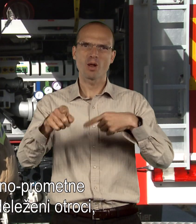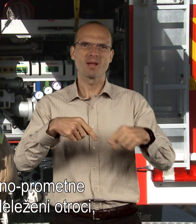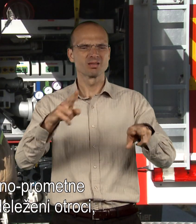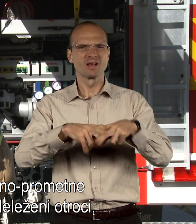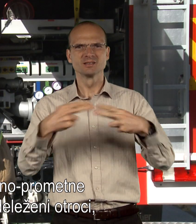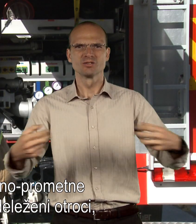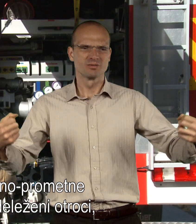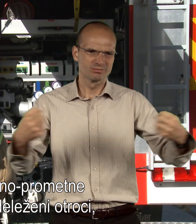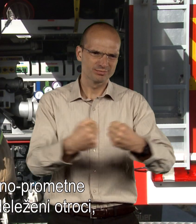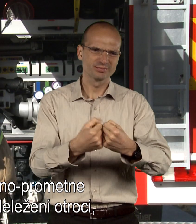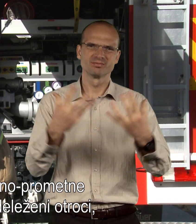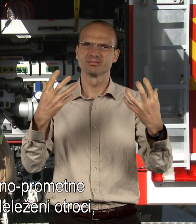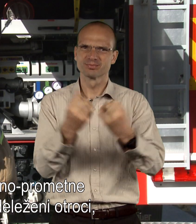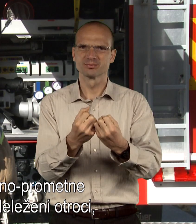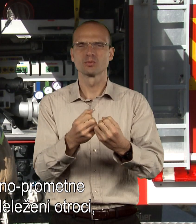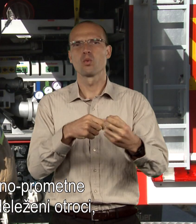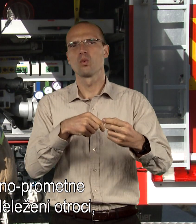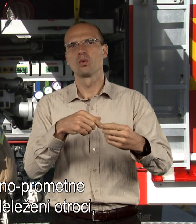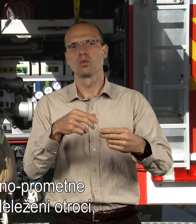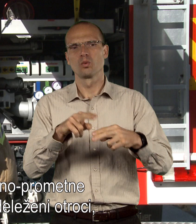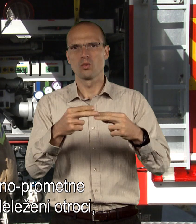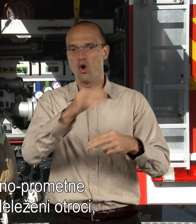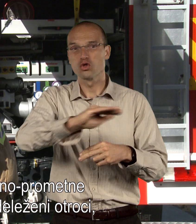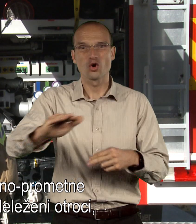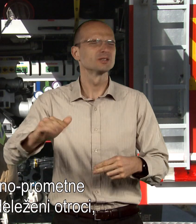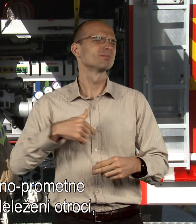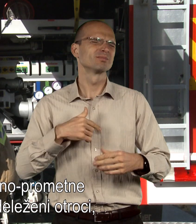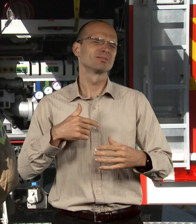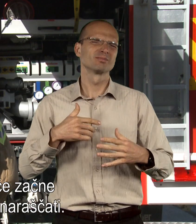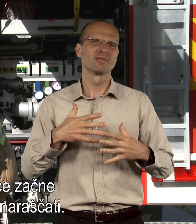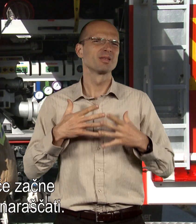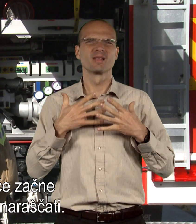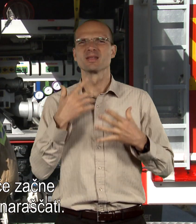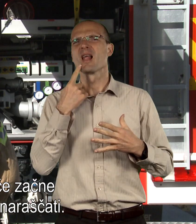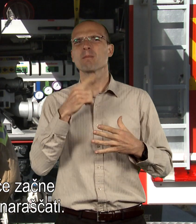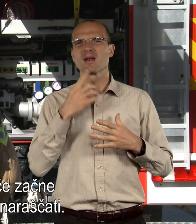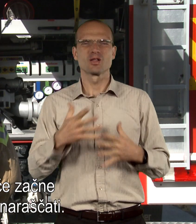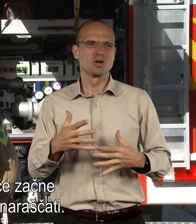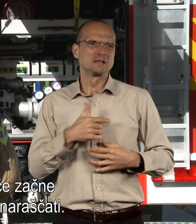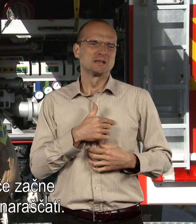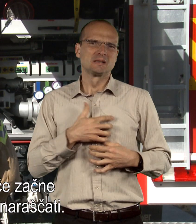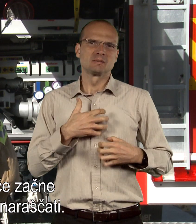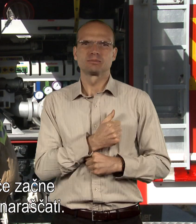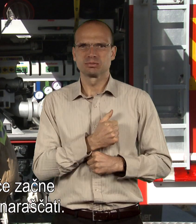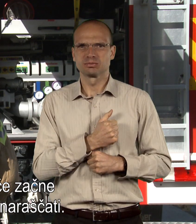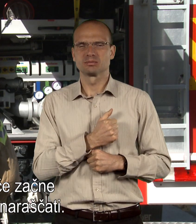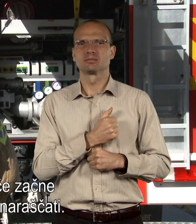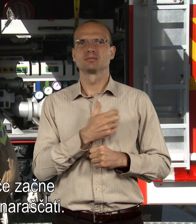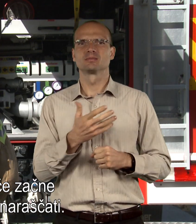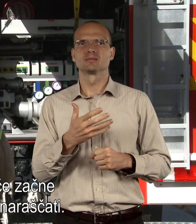cestno-prometne nesreče, kjer so pač udeleženi otroci. Tam ti mogoče malo bolj